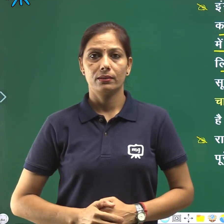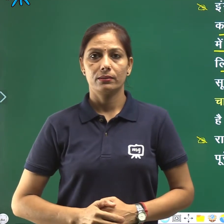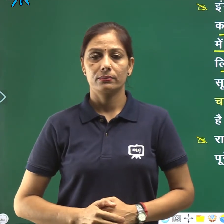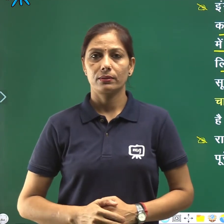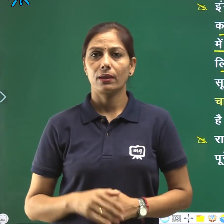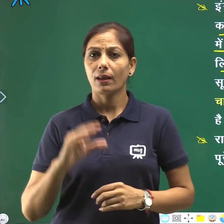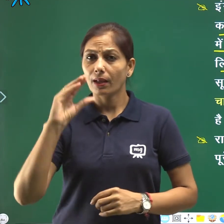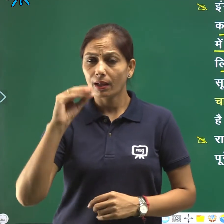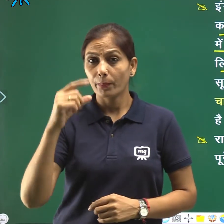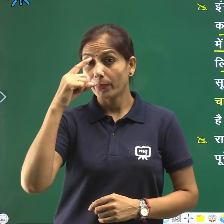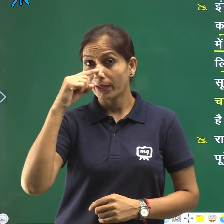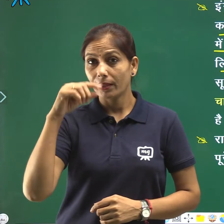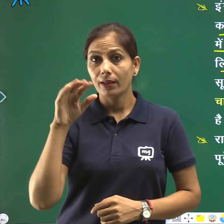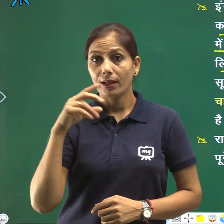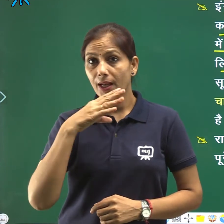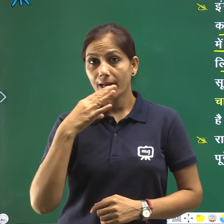हल्के नीले रंग का